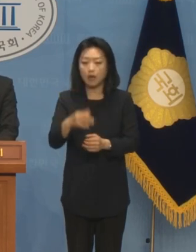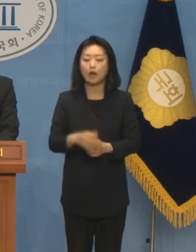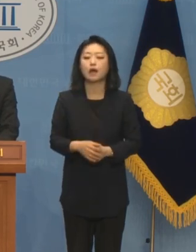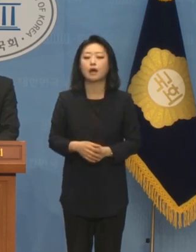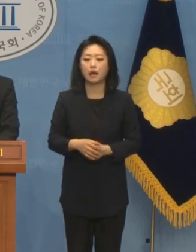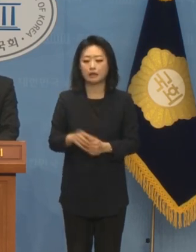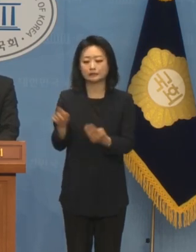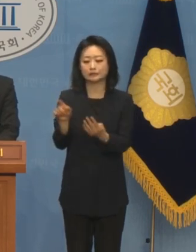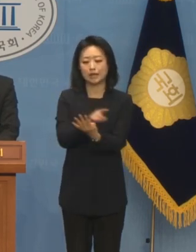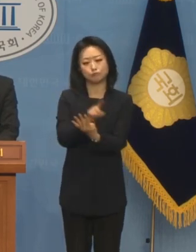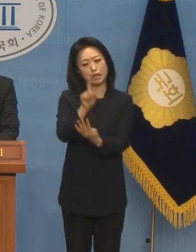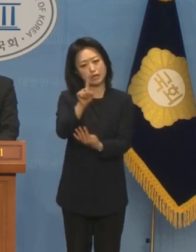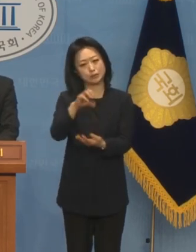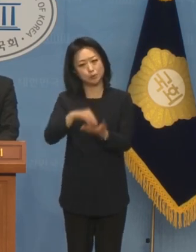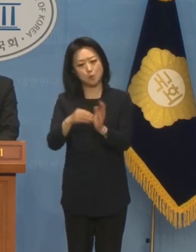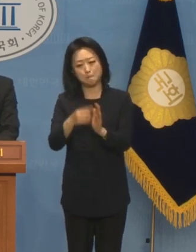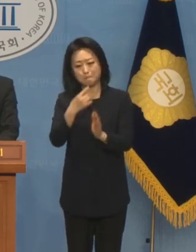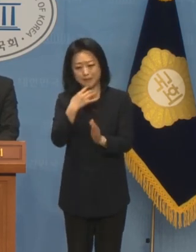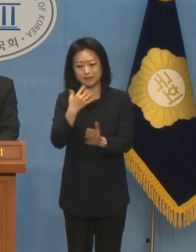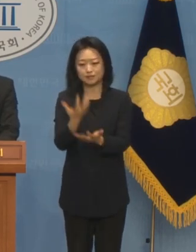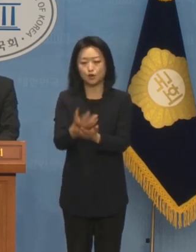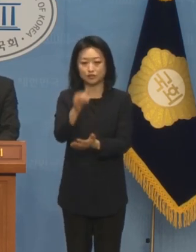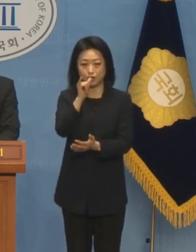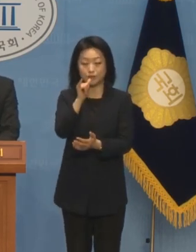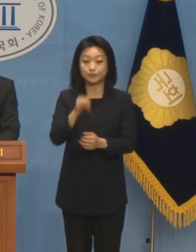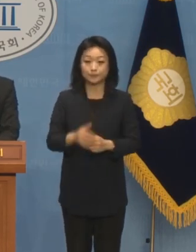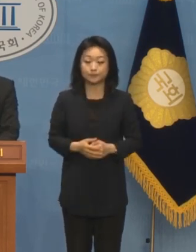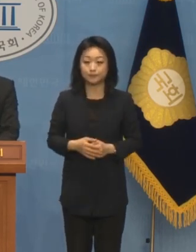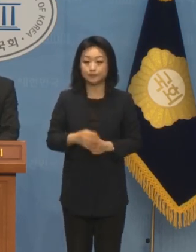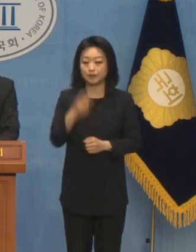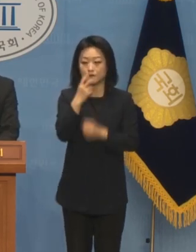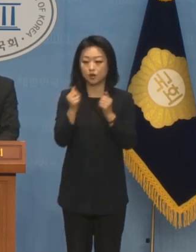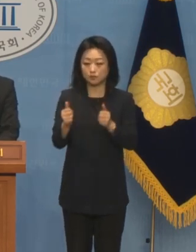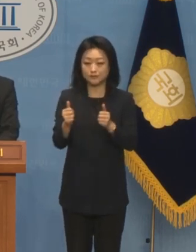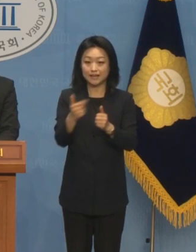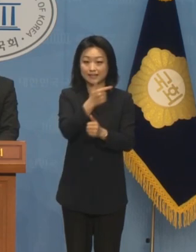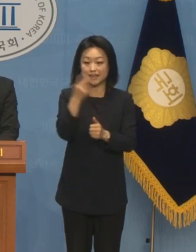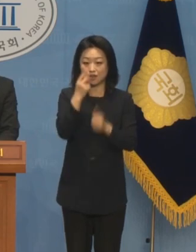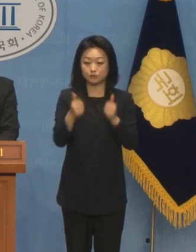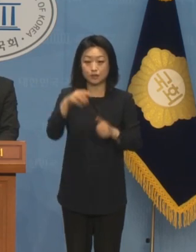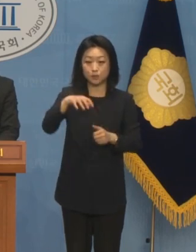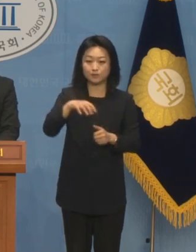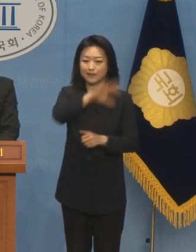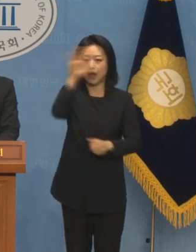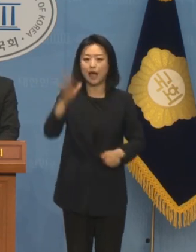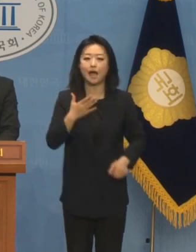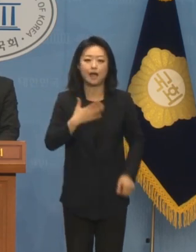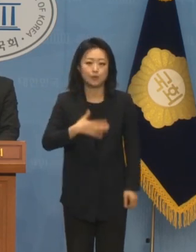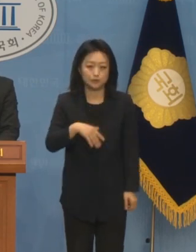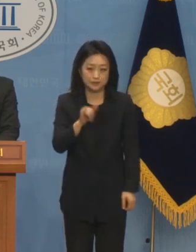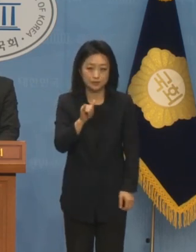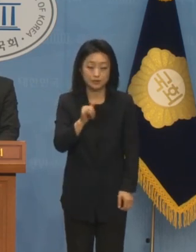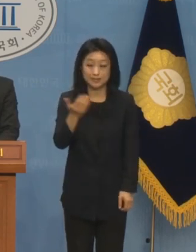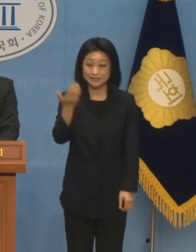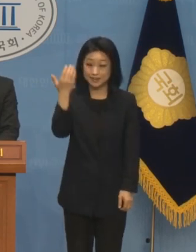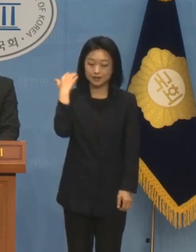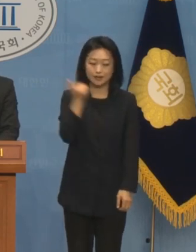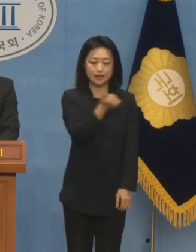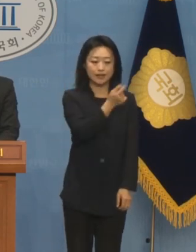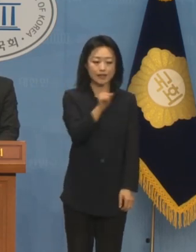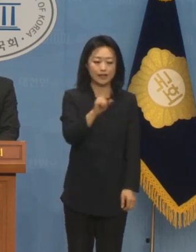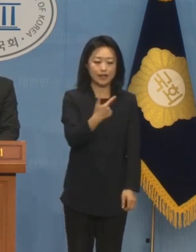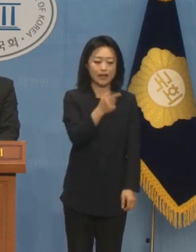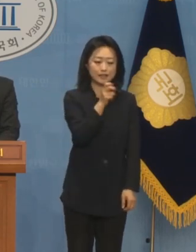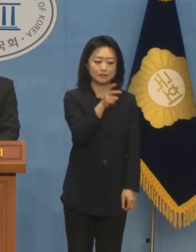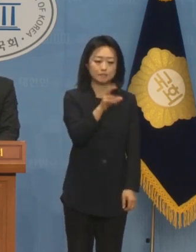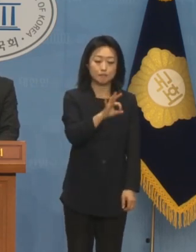법무부와 대검은 이러한 문제점을 잘 알고 있습니다. 법무부와 대검은 한명숙 전 총리